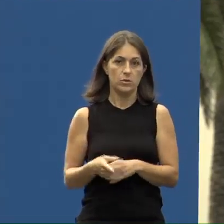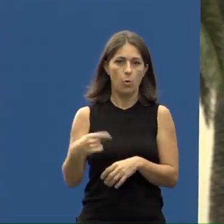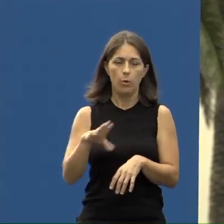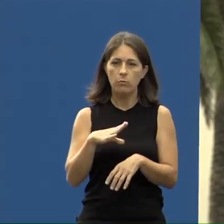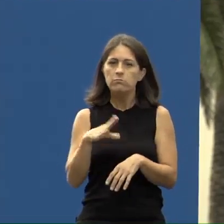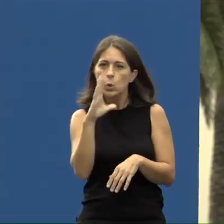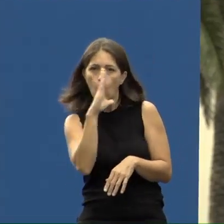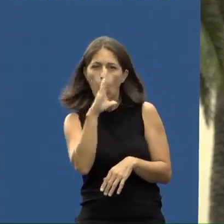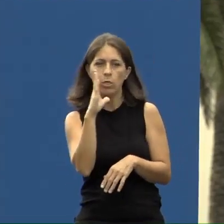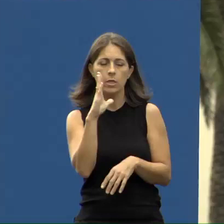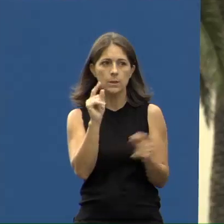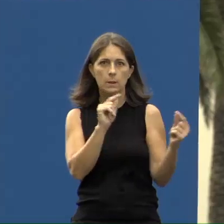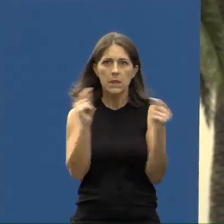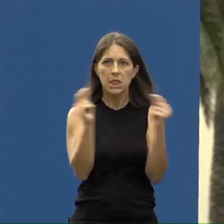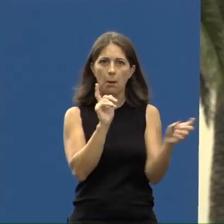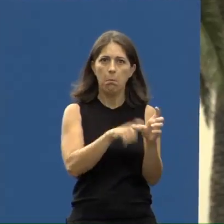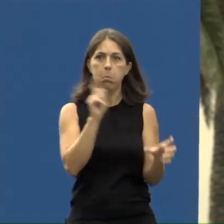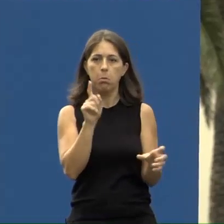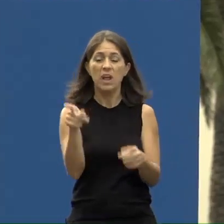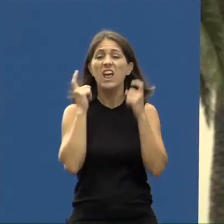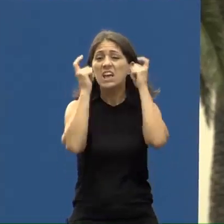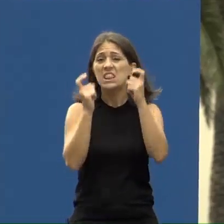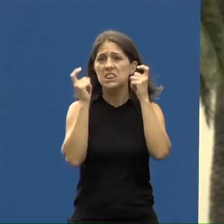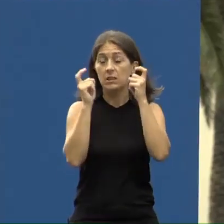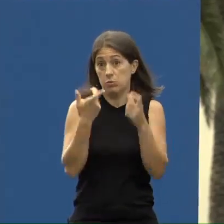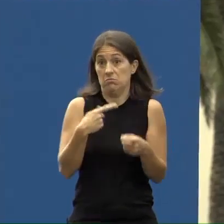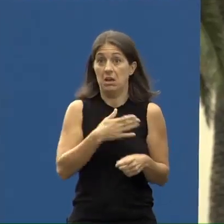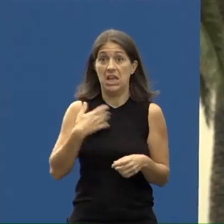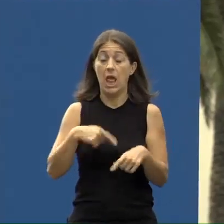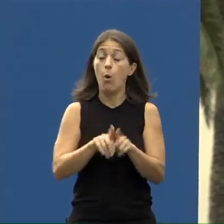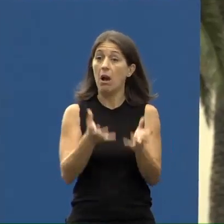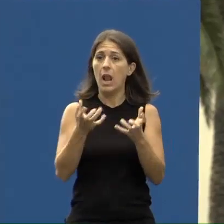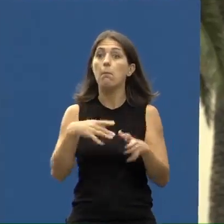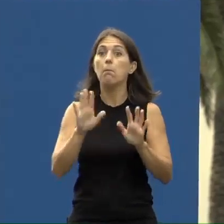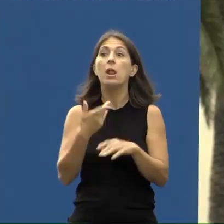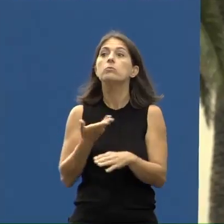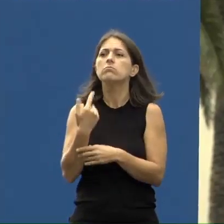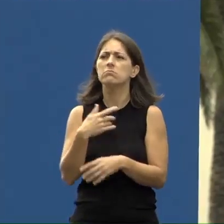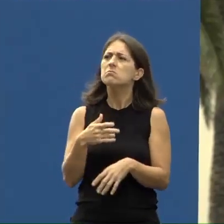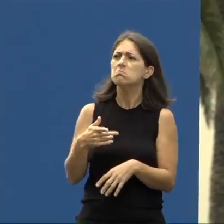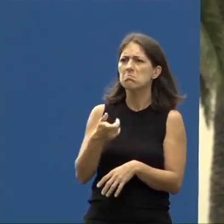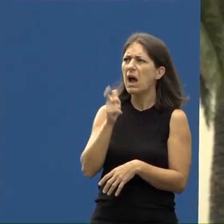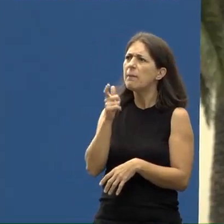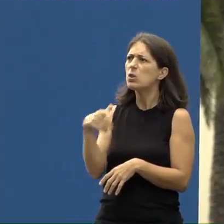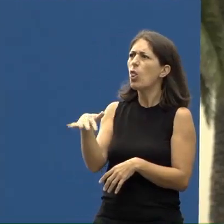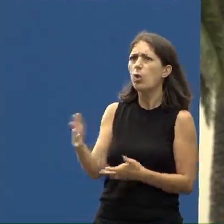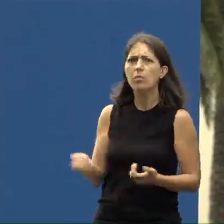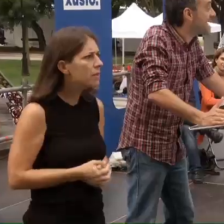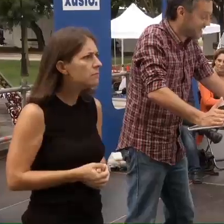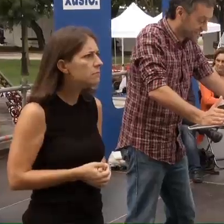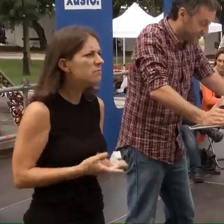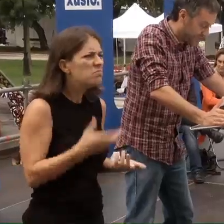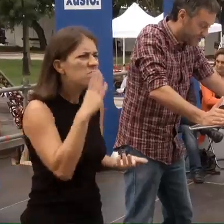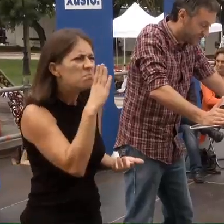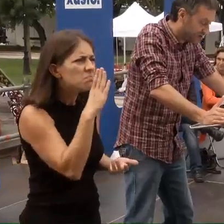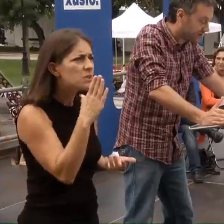Agóchase, non quere debatir, pretende gañar por incomparecencia. Onde estás, Alberto? Onde estás? De que te agochas? A